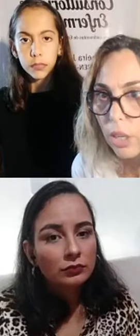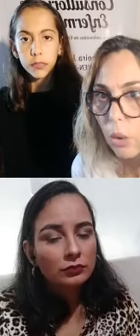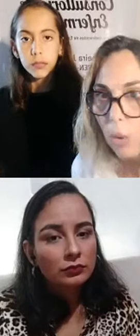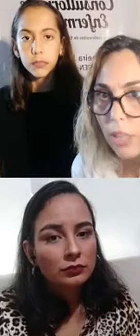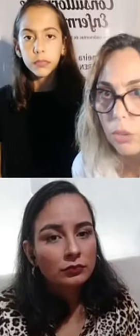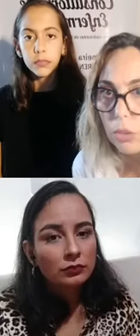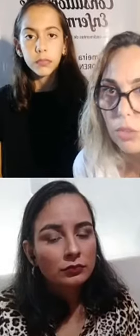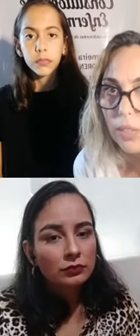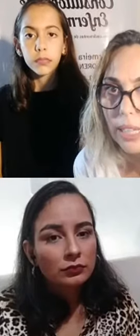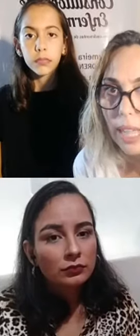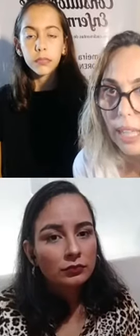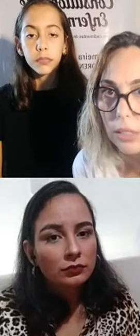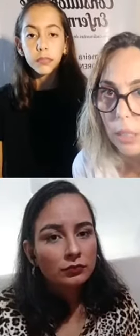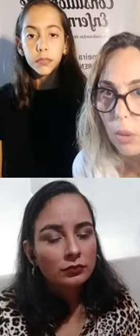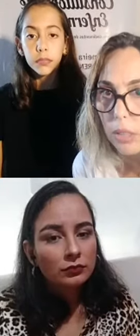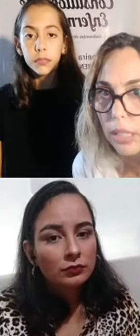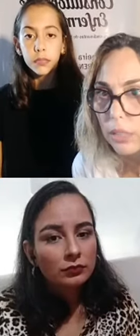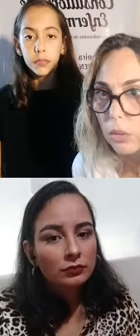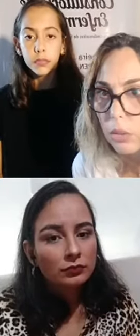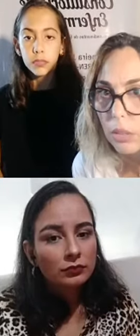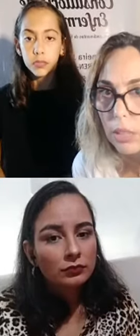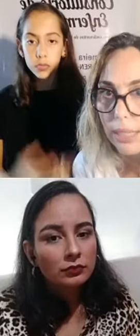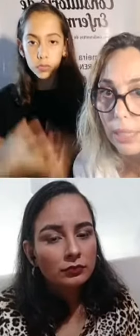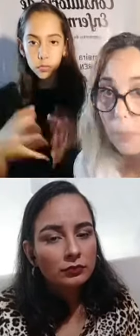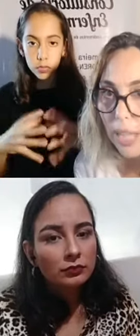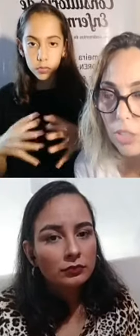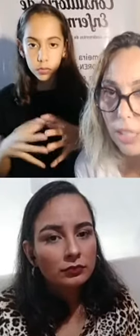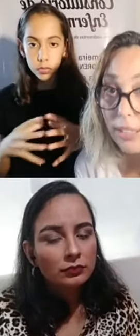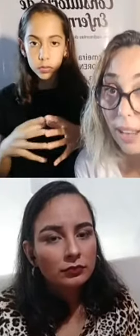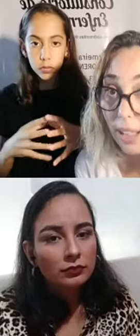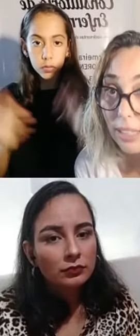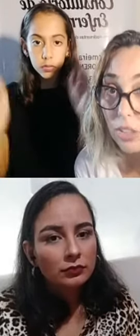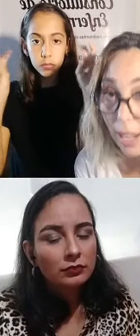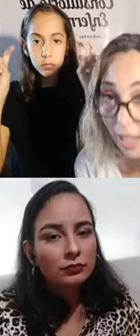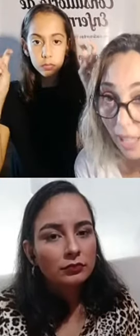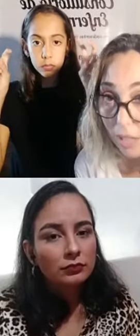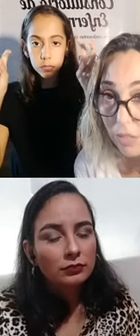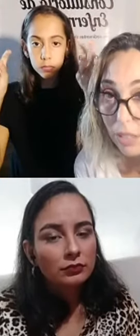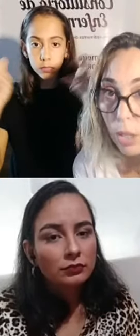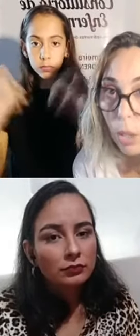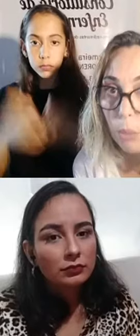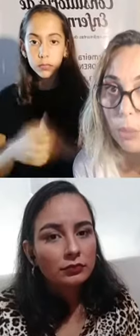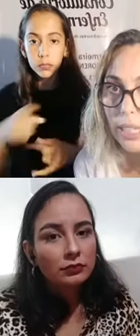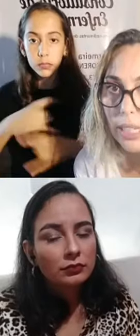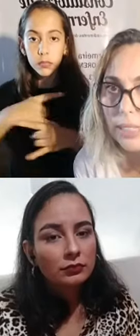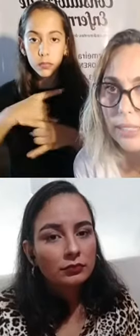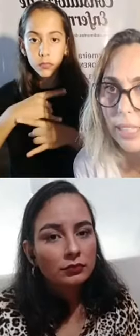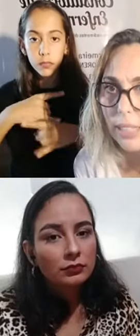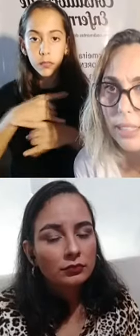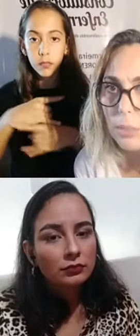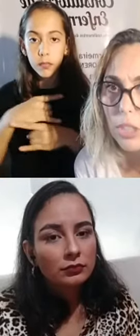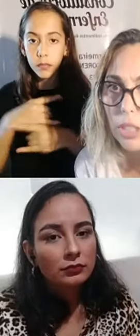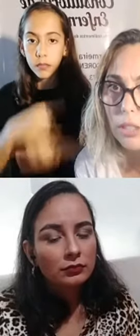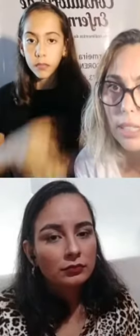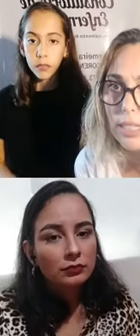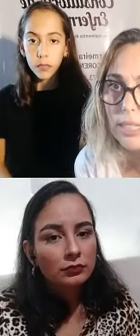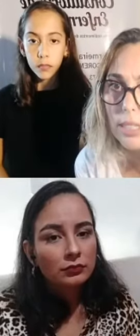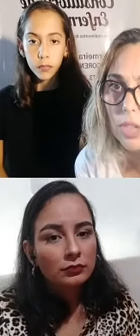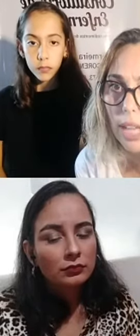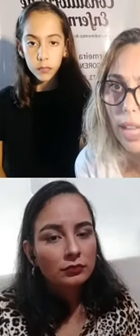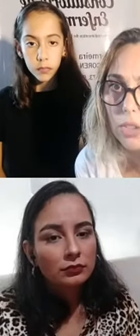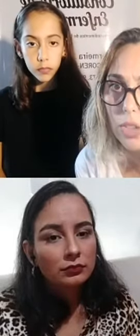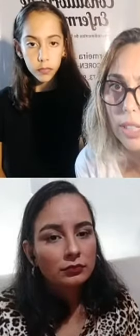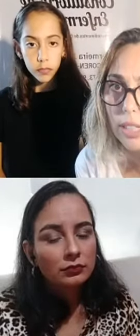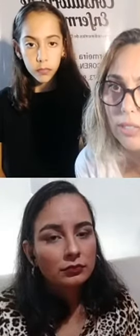podcast com assuntos variados abordando a temática da live? Poderia ser transmitido na estação